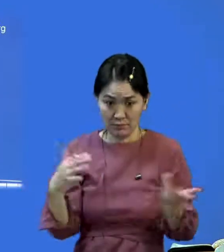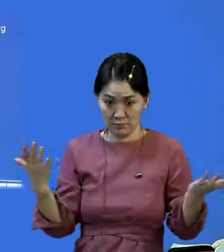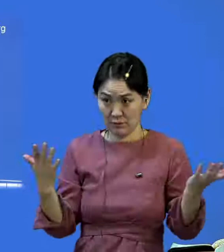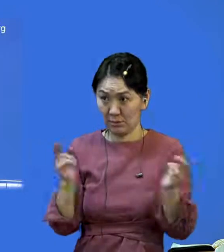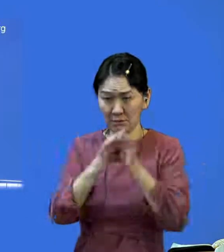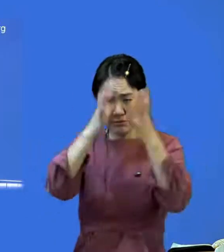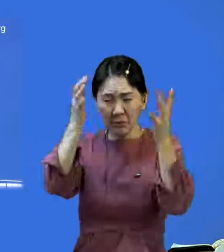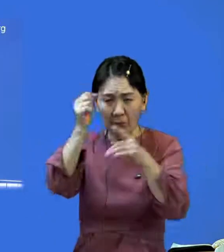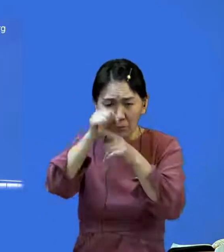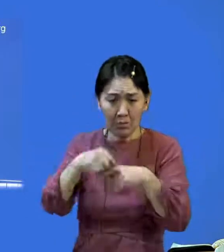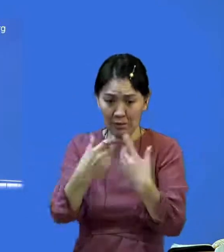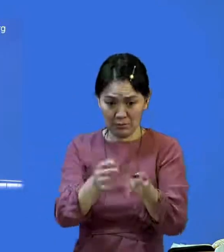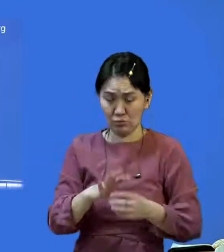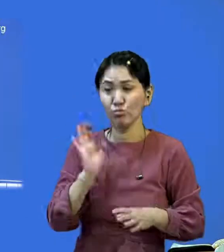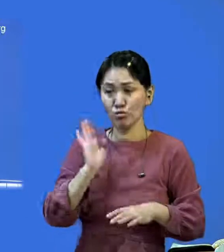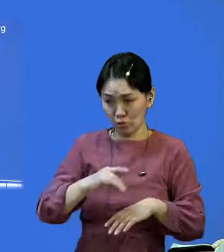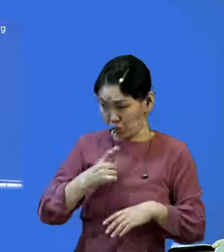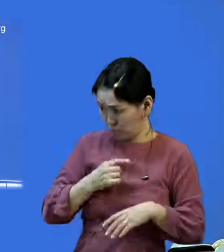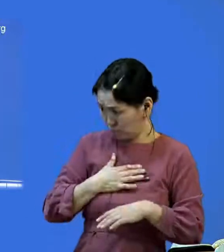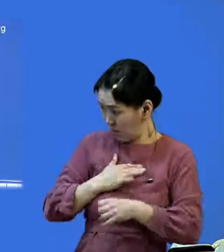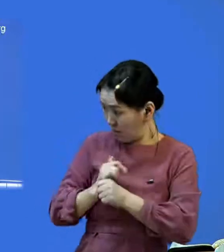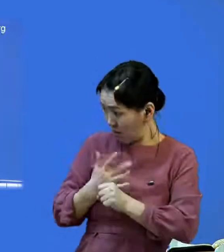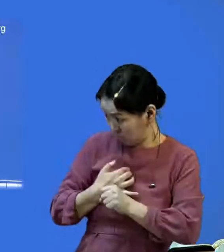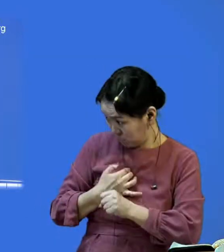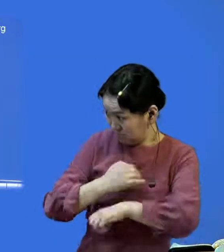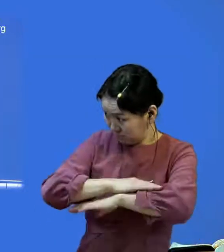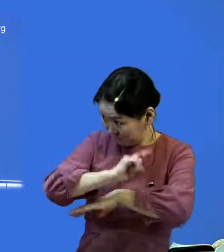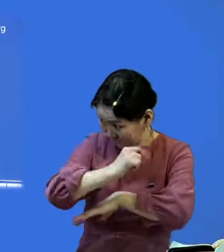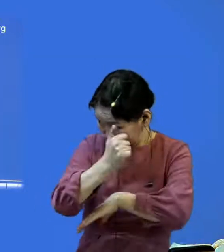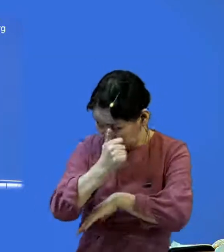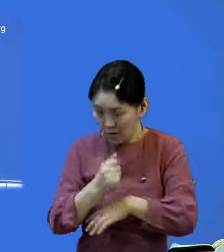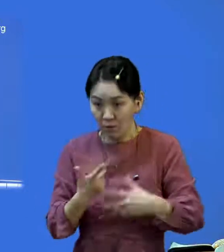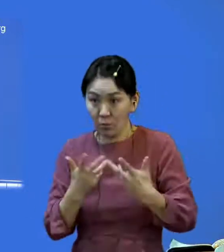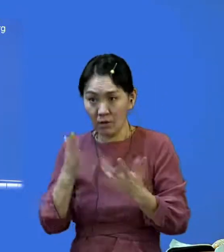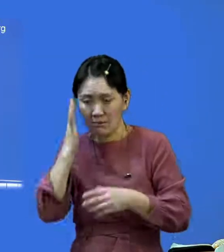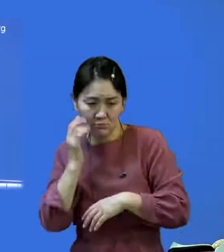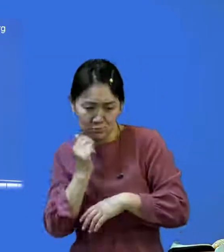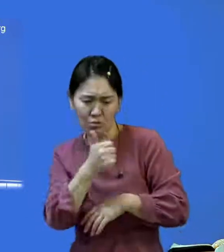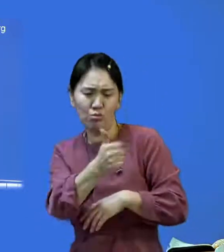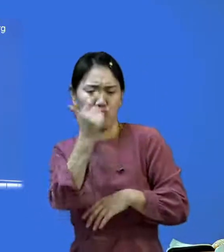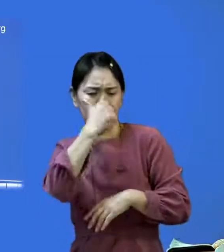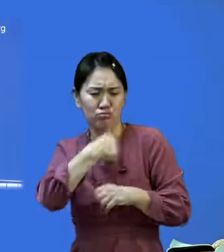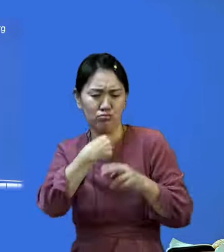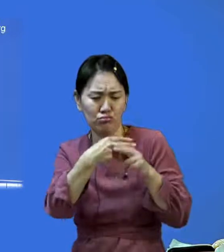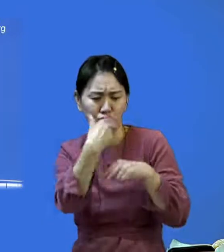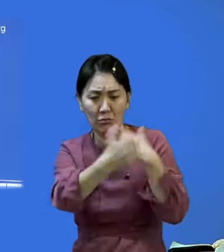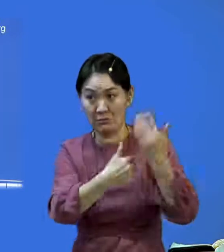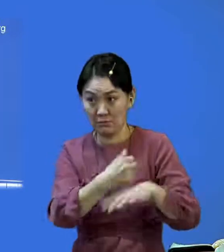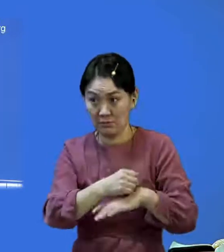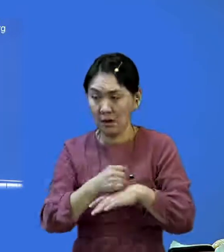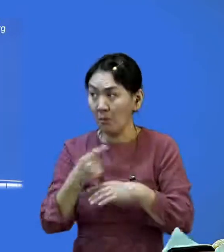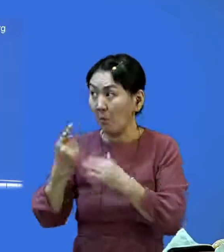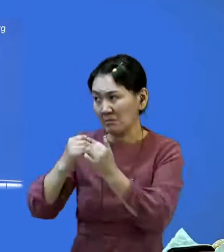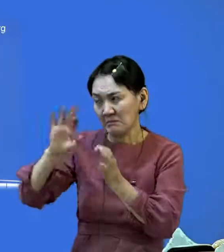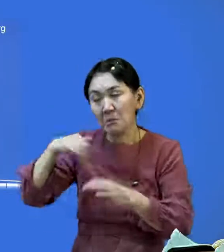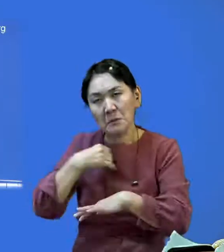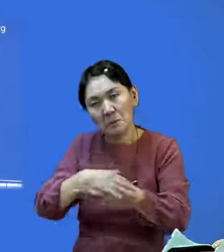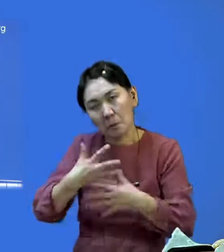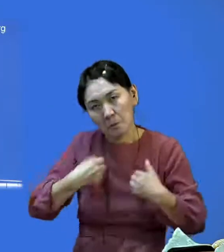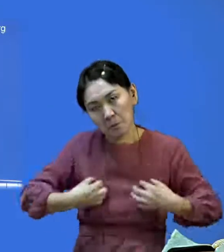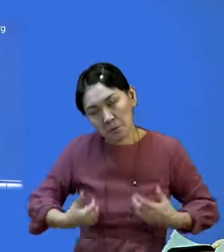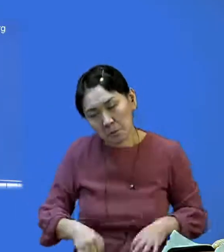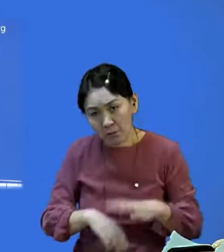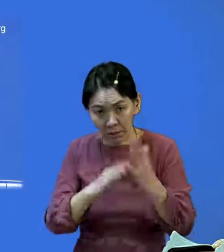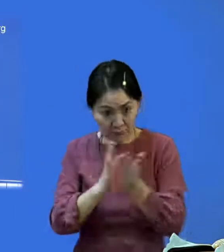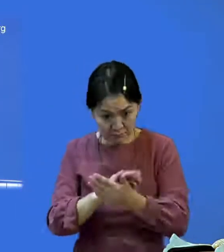Нүсэр том ажил хийхгүй байсан ч болно шүү дээ. Өөрийнхөө хийх ёстой ажлаа л тууштай хийх юм бол эцэг ихэн дуртай байна. Эцэг ихэн тийм ээ. Өөрийнхөө